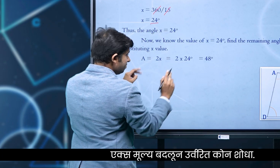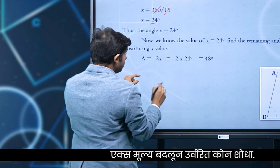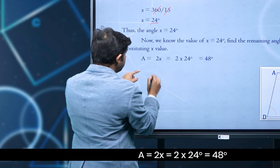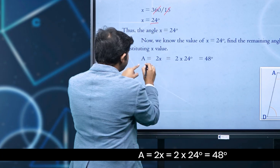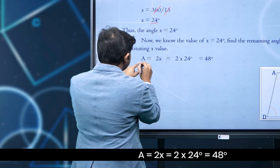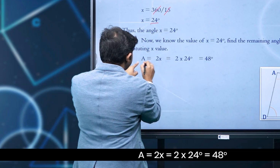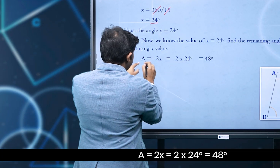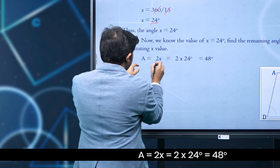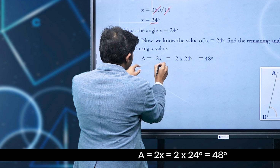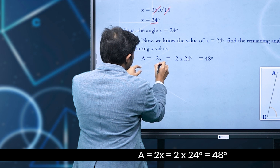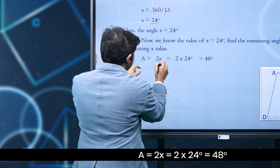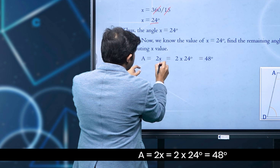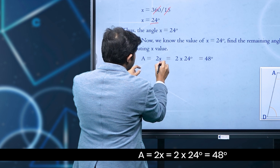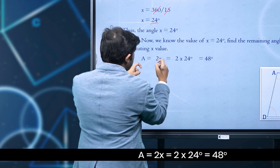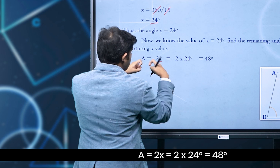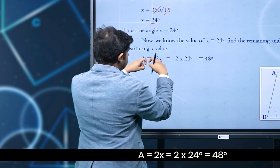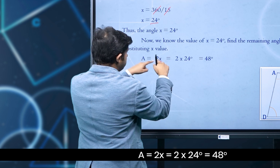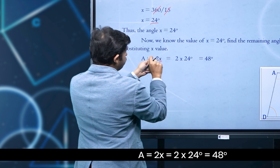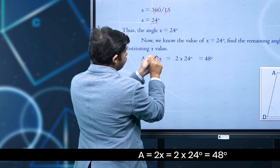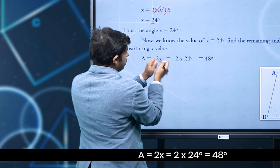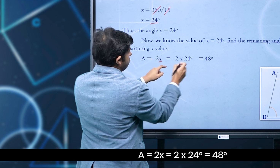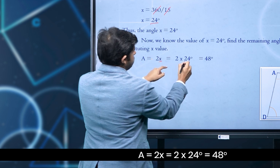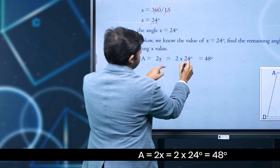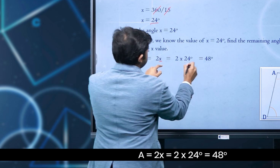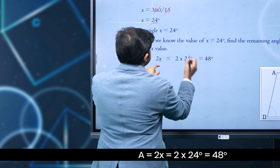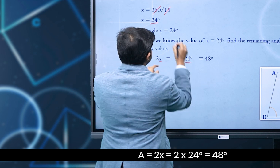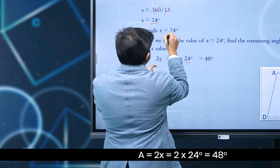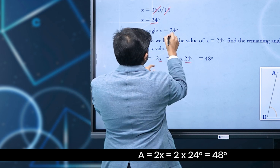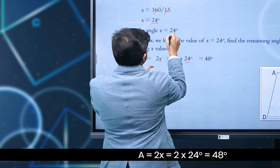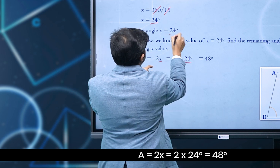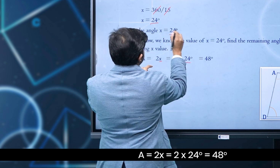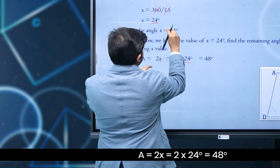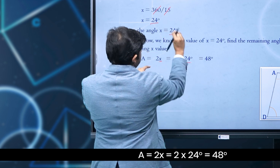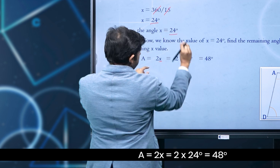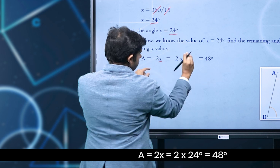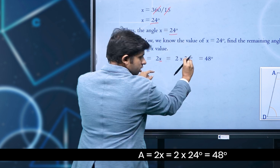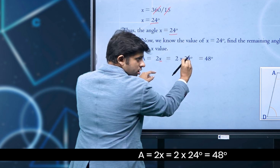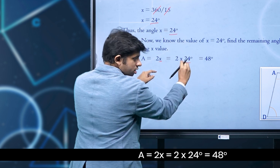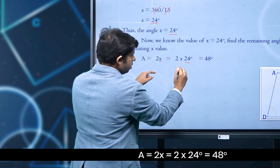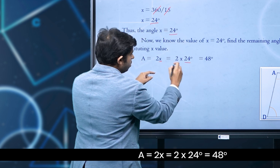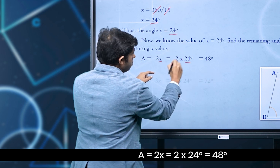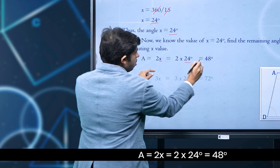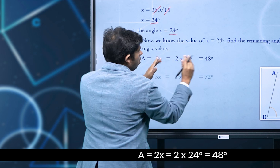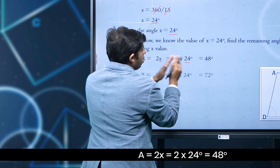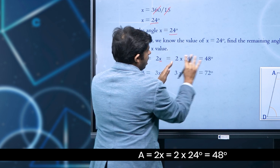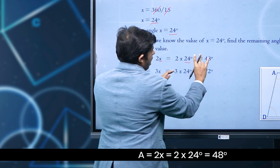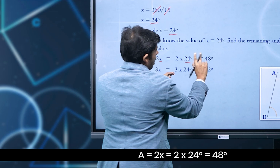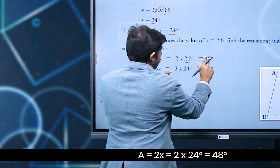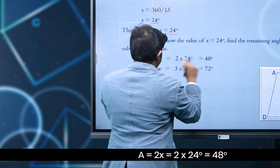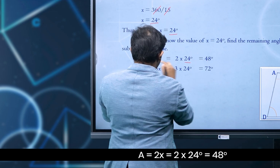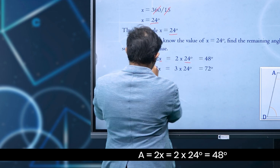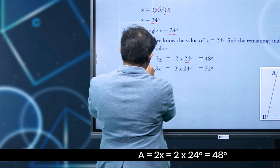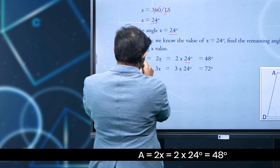A is equals to 2x is equals to 2x. 24 degrees is equals to 48 degrees.